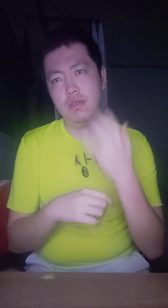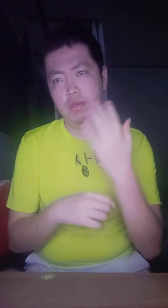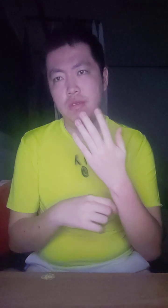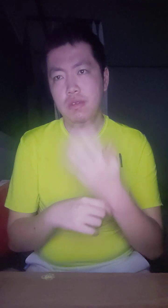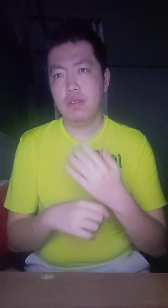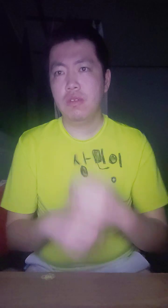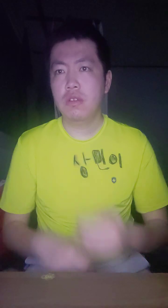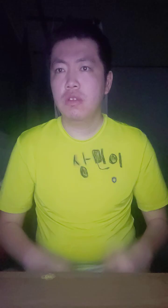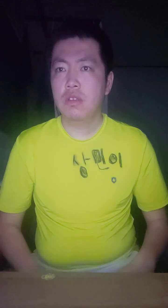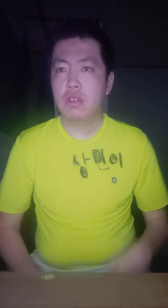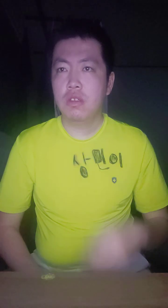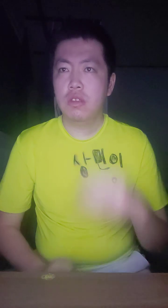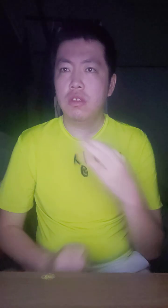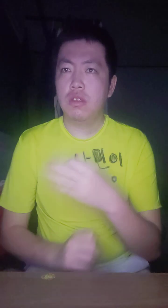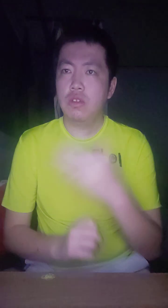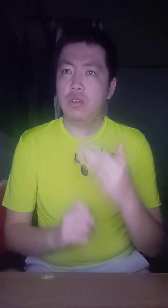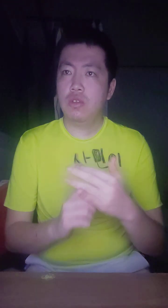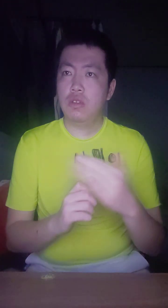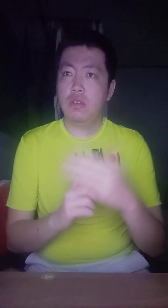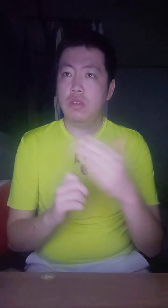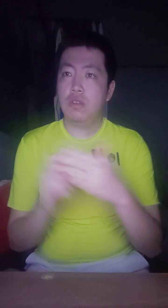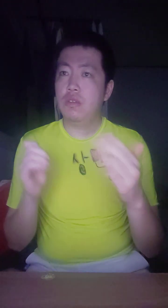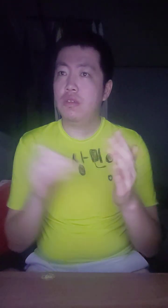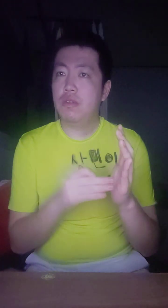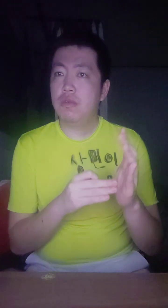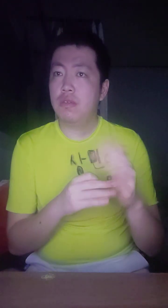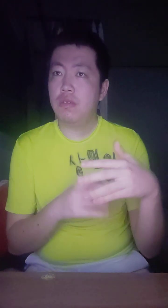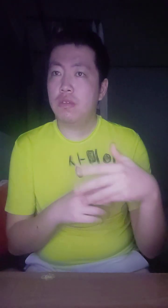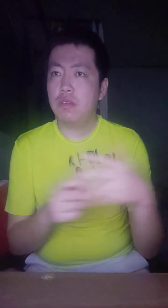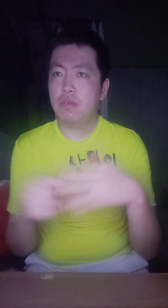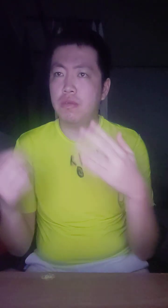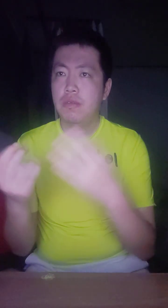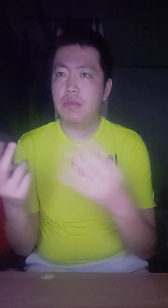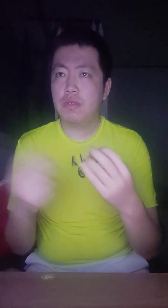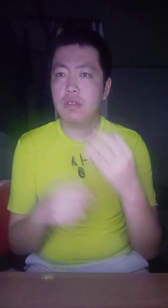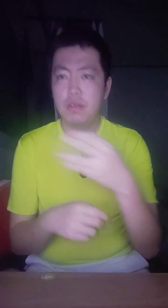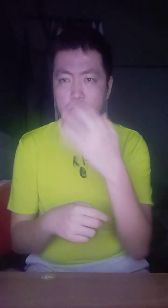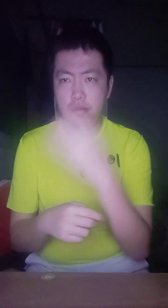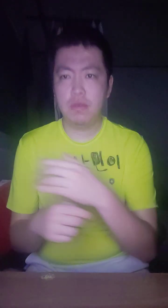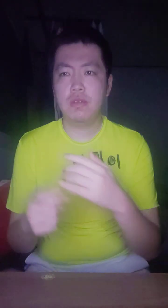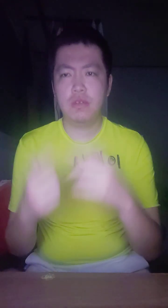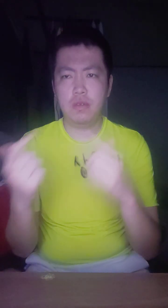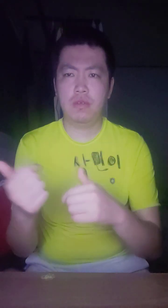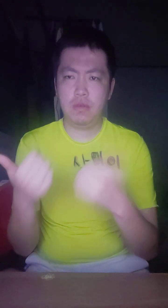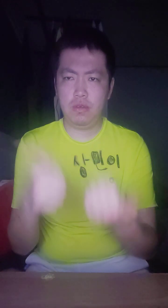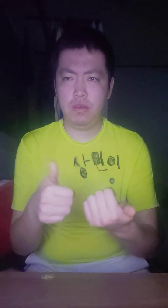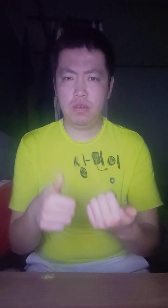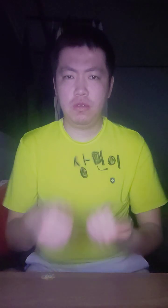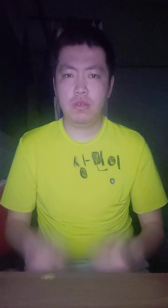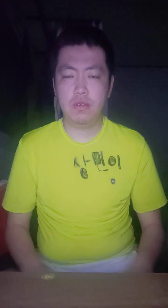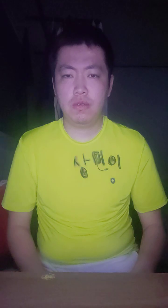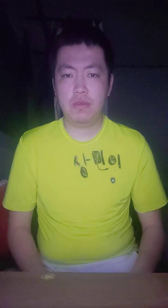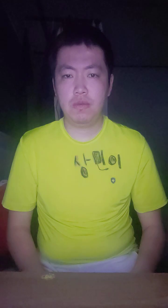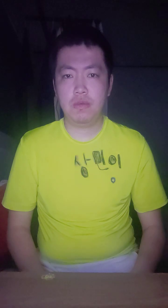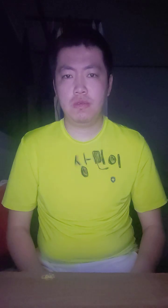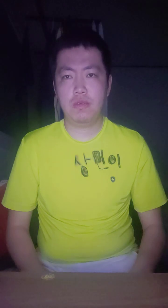발견됐습니다. 곧바로 병원으로 옮겼지만 48살 A씨는 끝내 숨졌습니다.